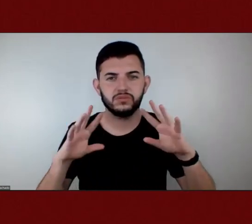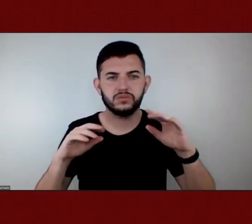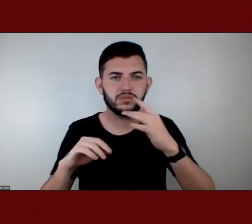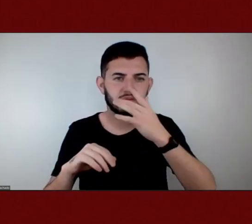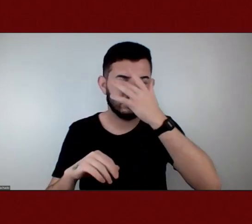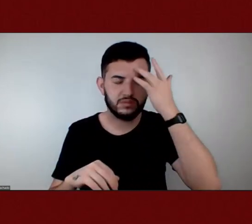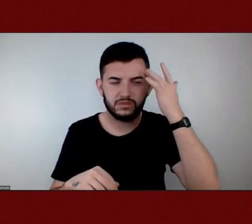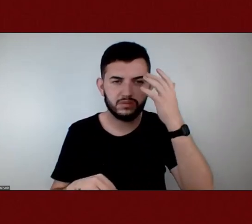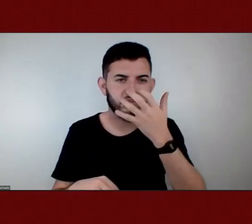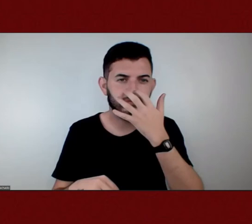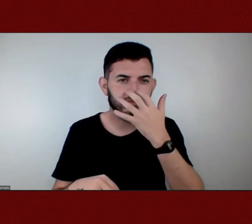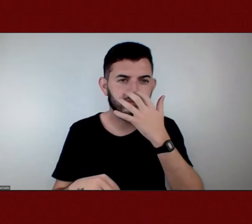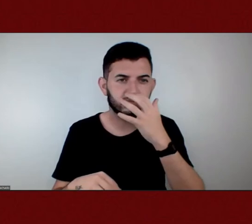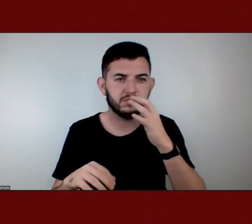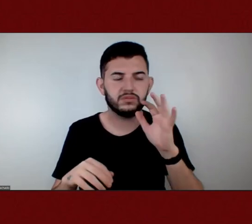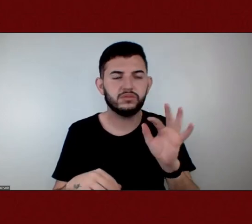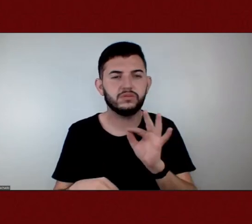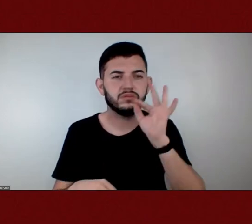futuro.